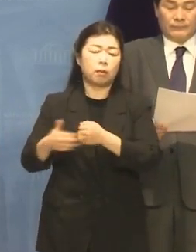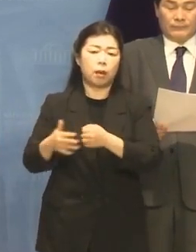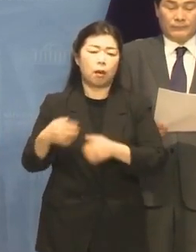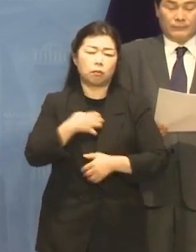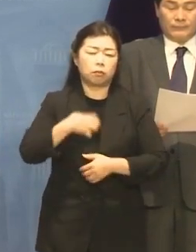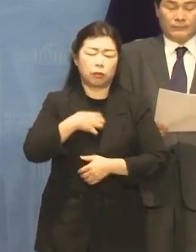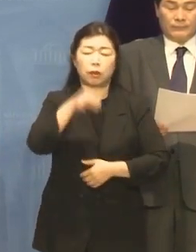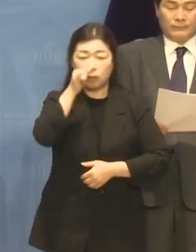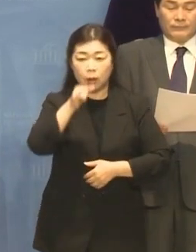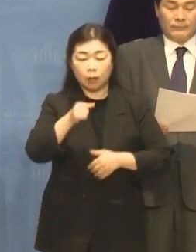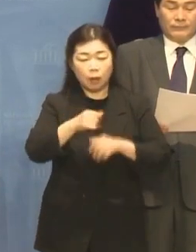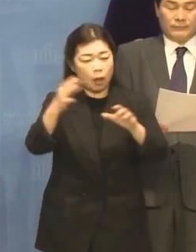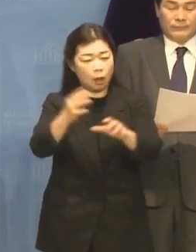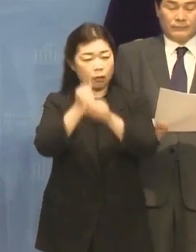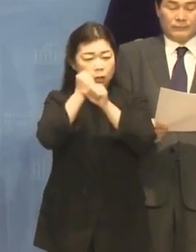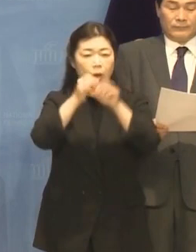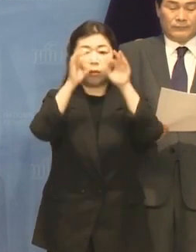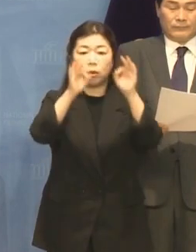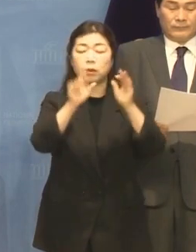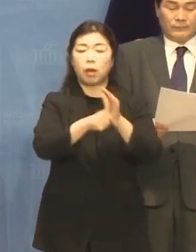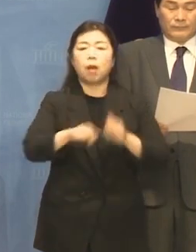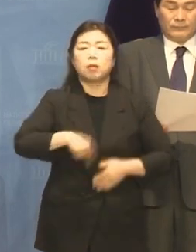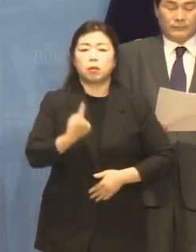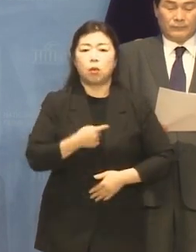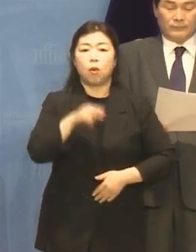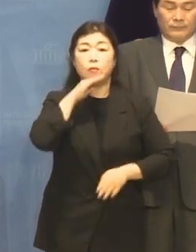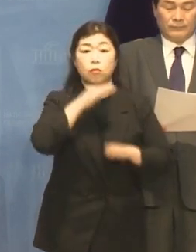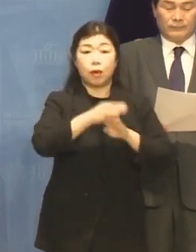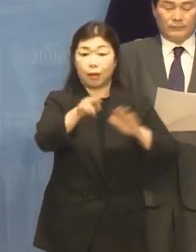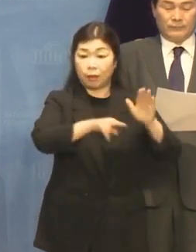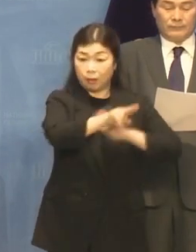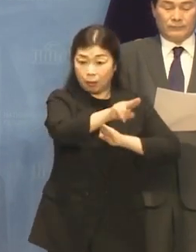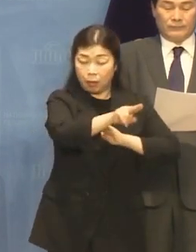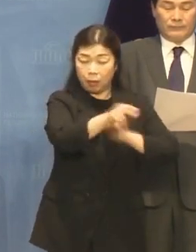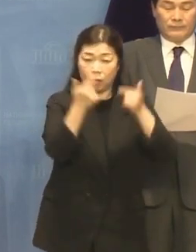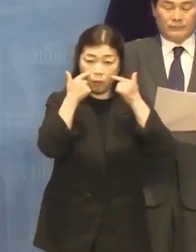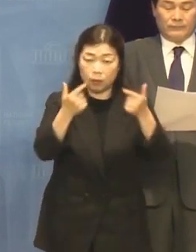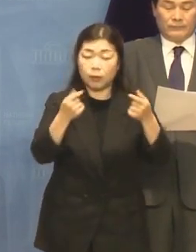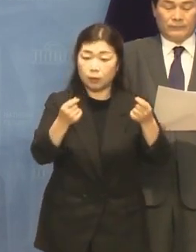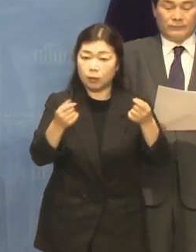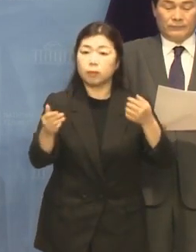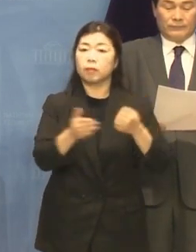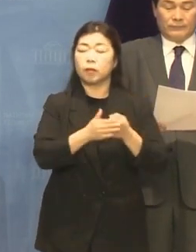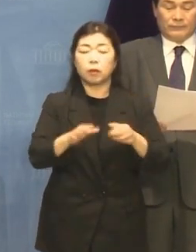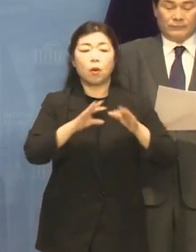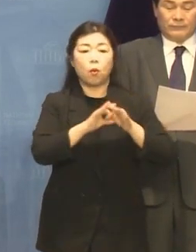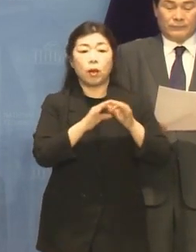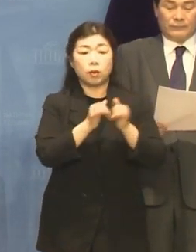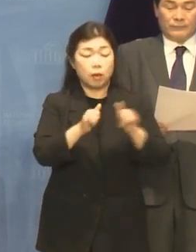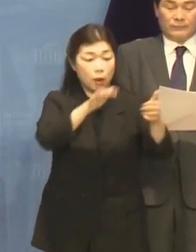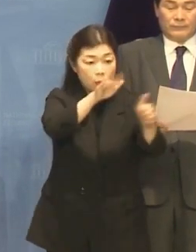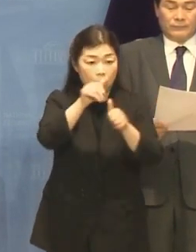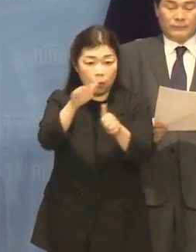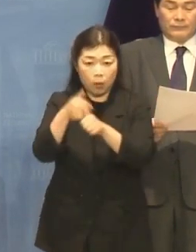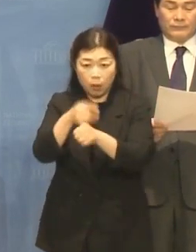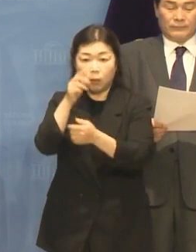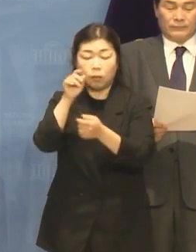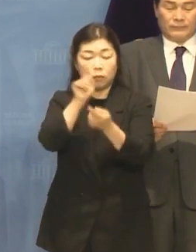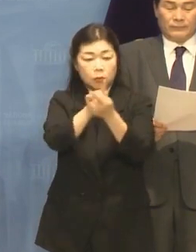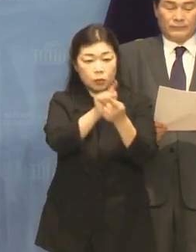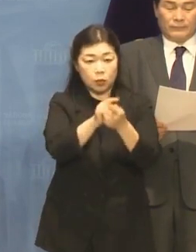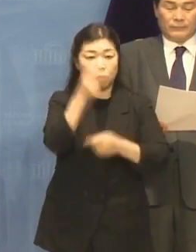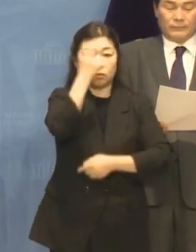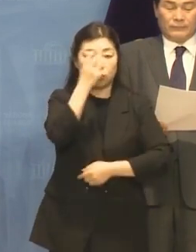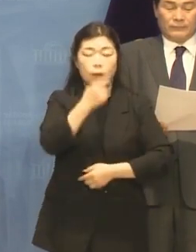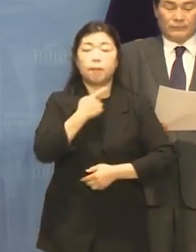관련 첩보 등을 종합하여 볼 때 자진 월북의 가능성을 배제할 수 없어 관계자 등을 상대로 상세하게